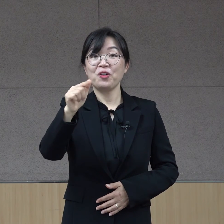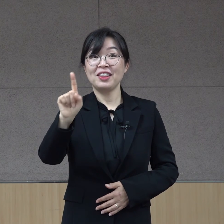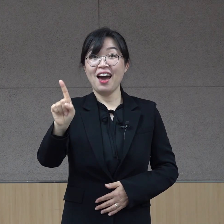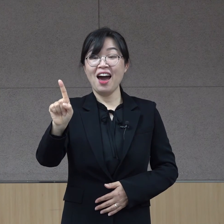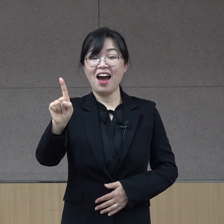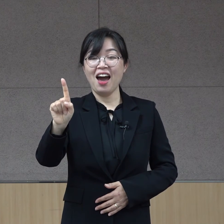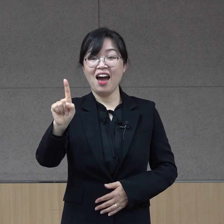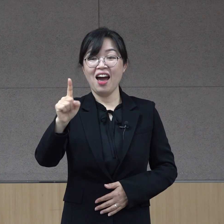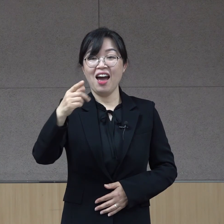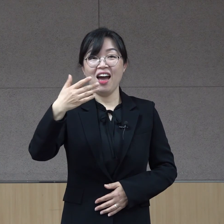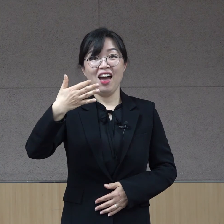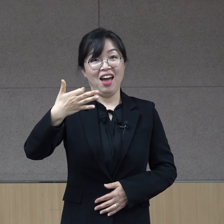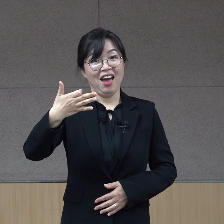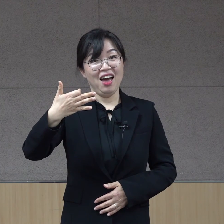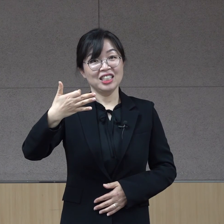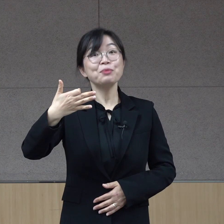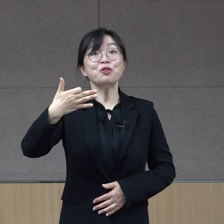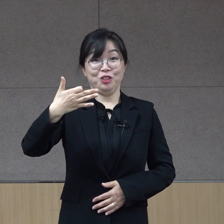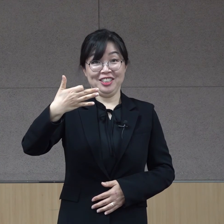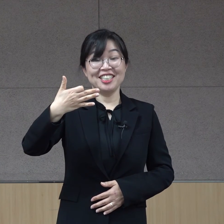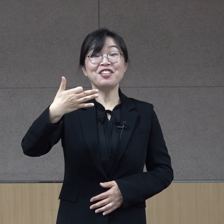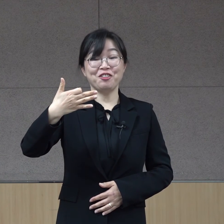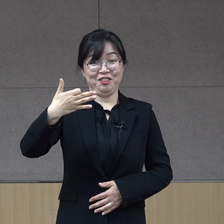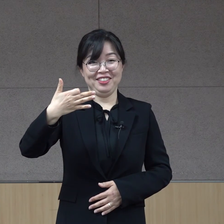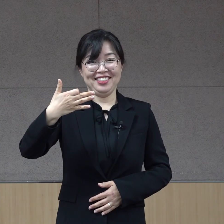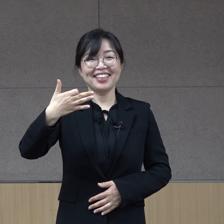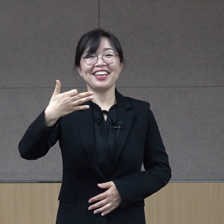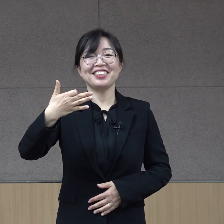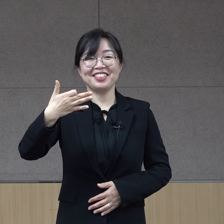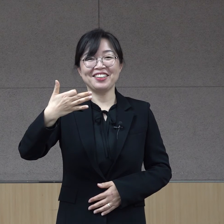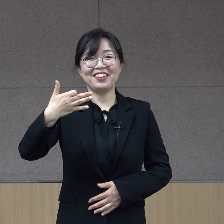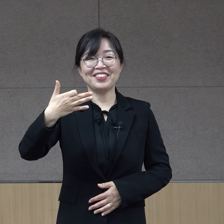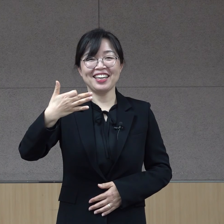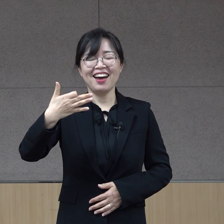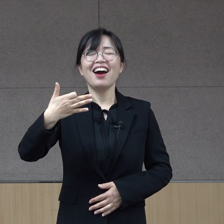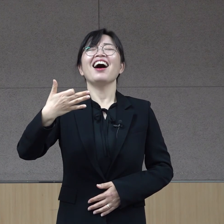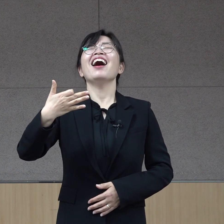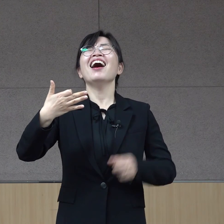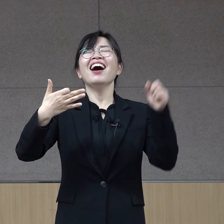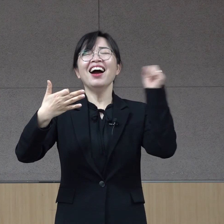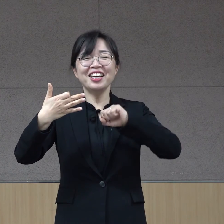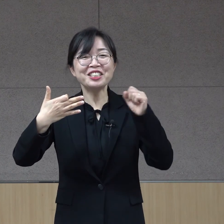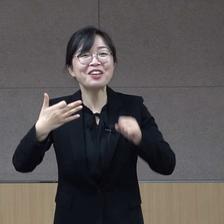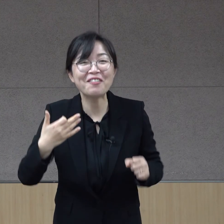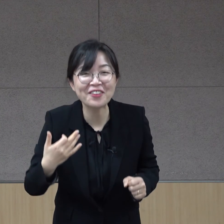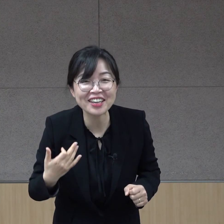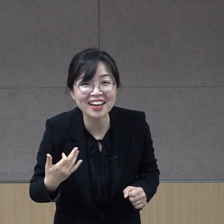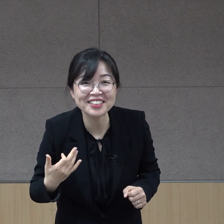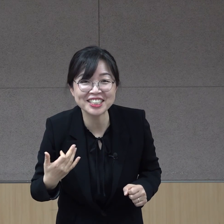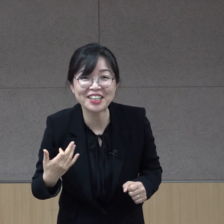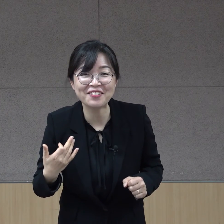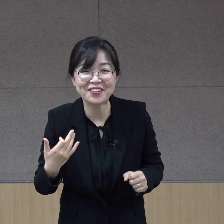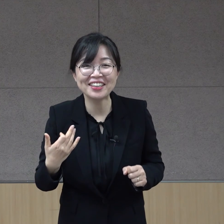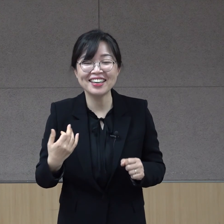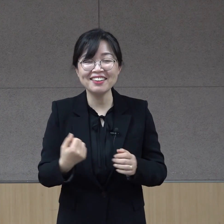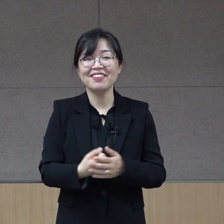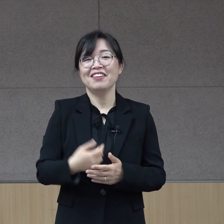코로나 19, 19가 되겠죠. 자, 이제 수화가 보인가요? 지화가 보인가요?